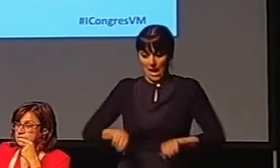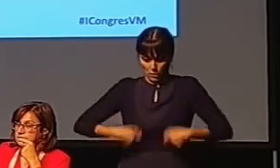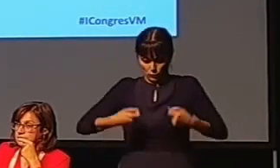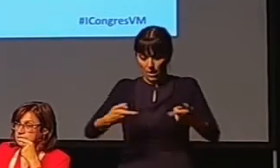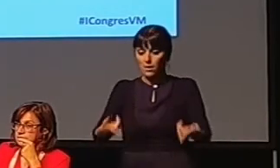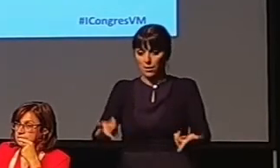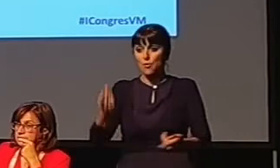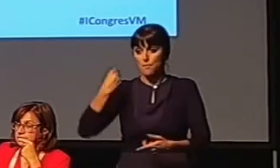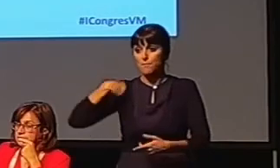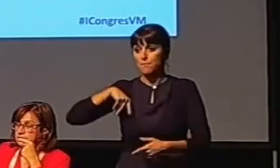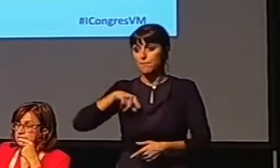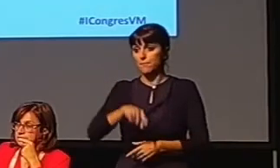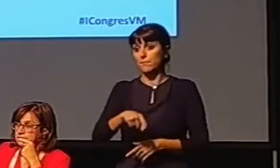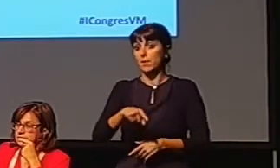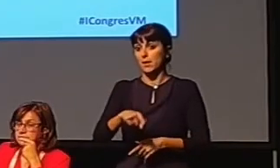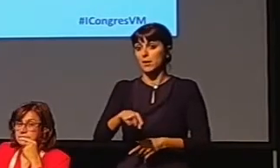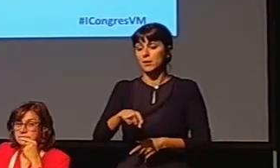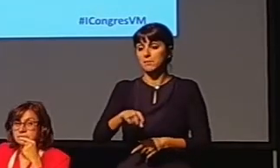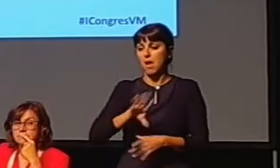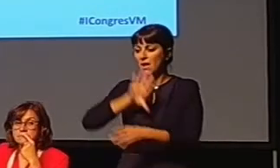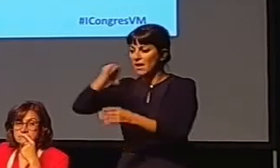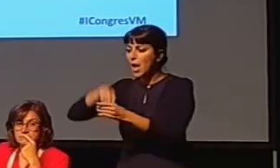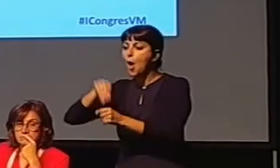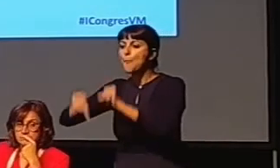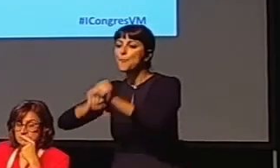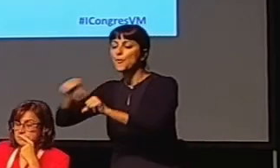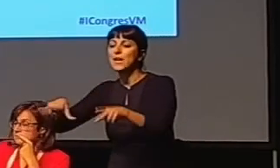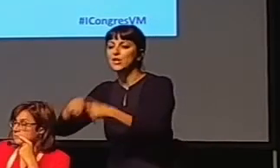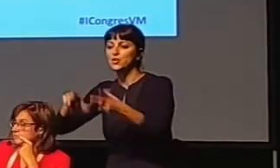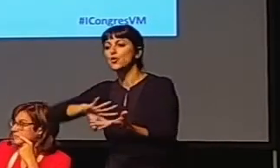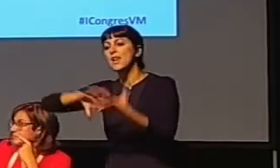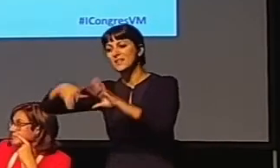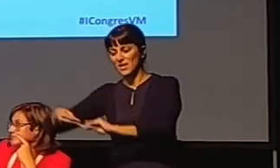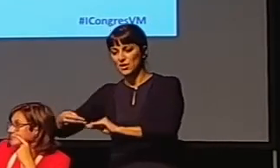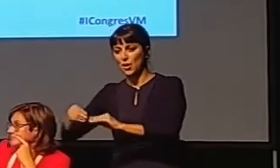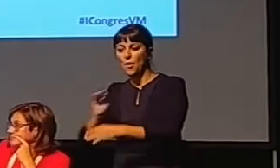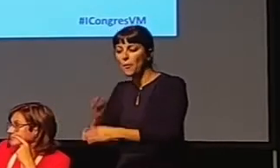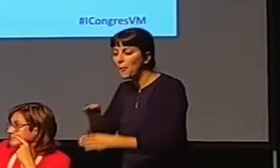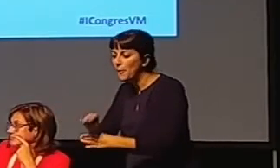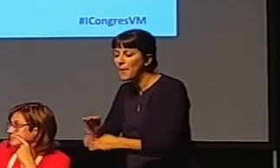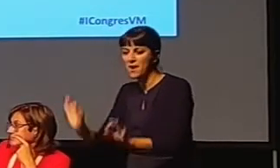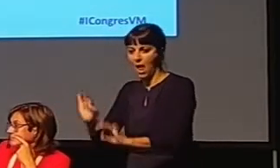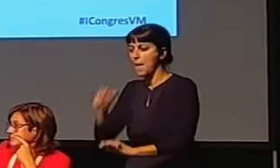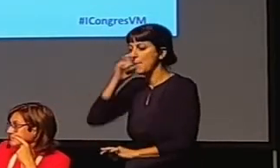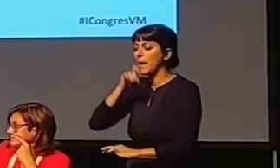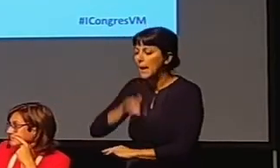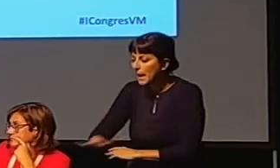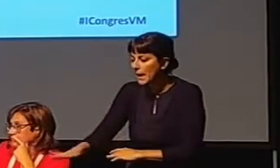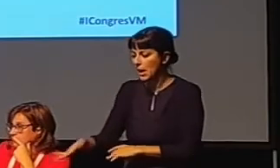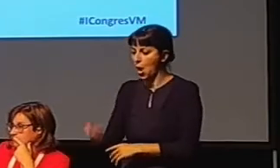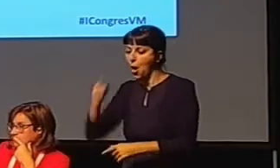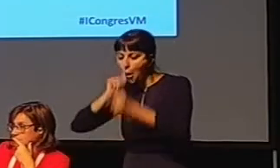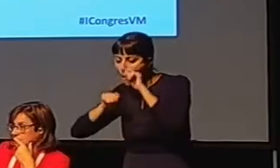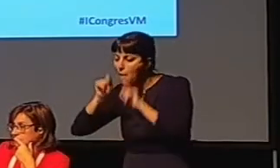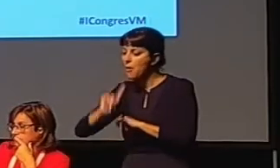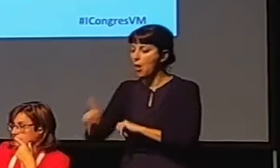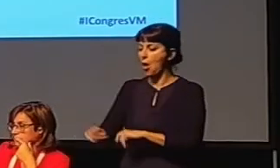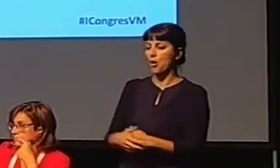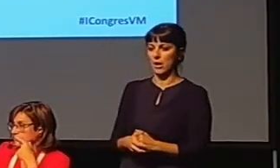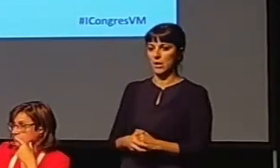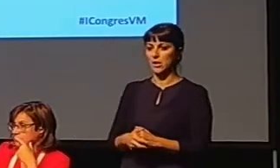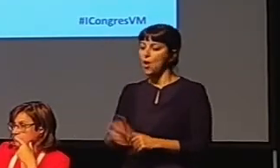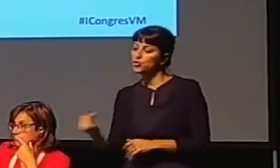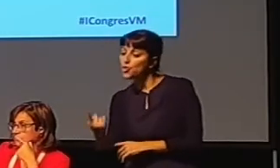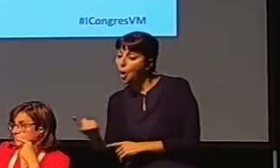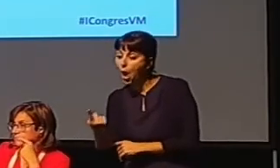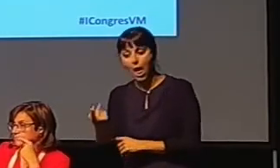naturalització no està solament en els processos de socialització quan són petits i petites, quan ens diuen no ploris, tal, no? No vagis sola perquè et